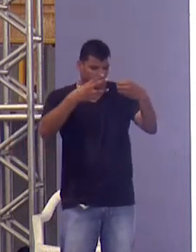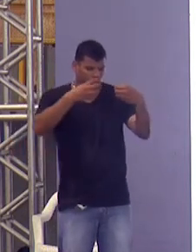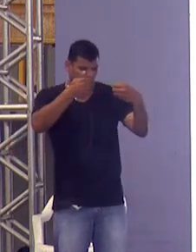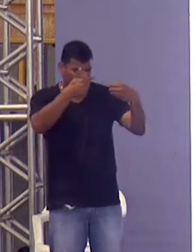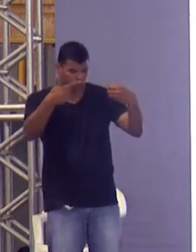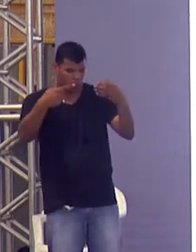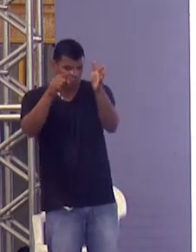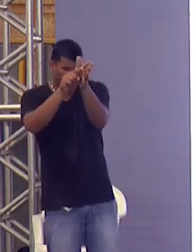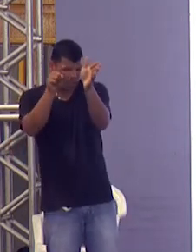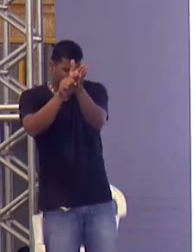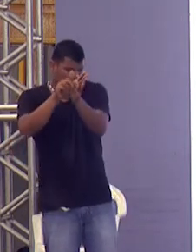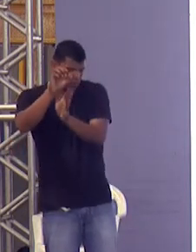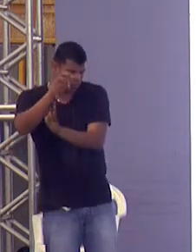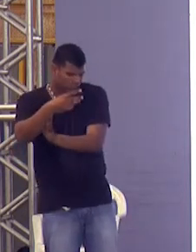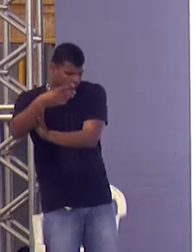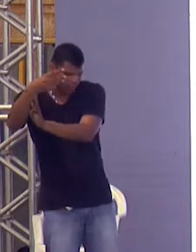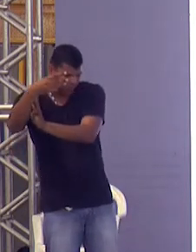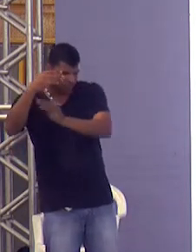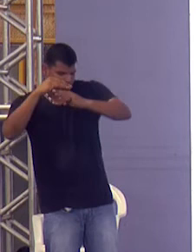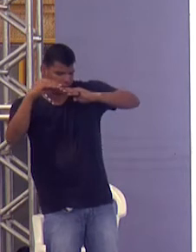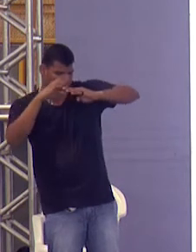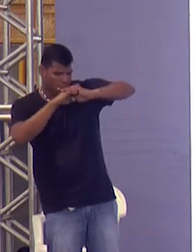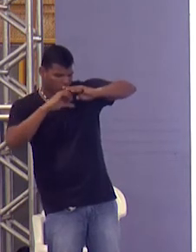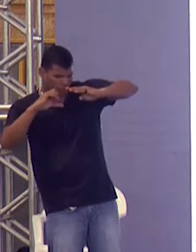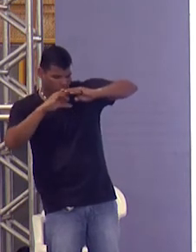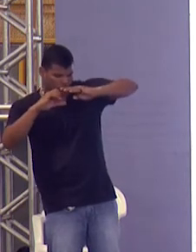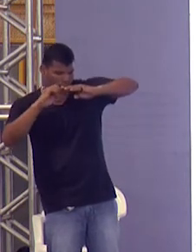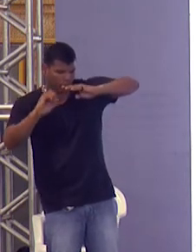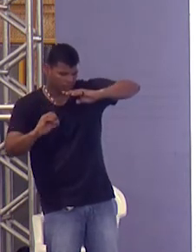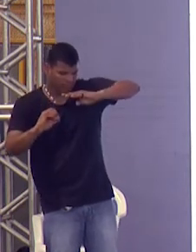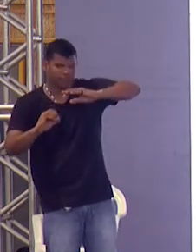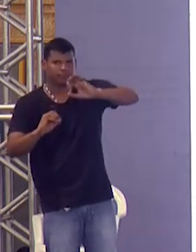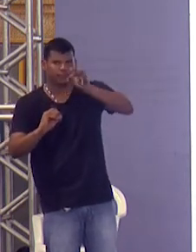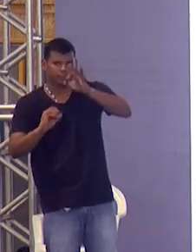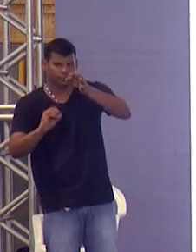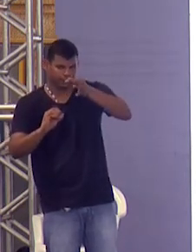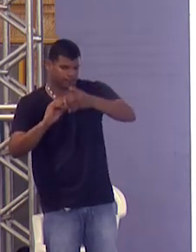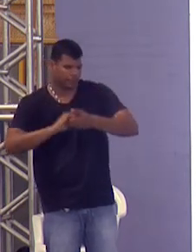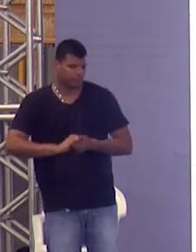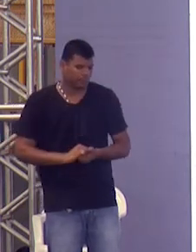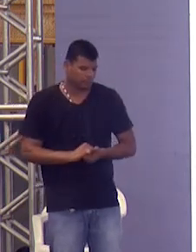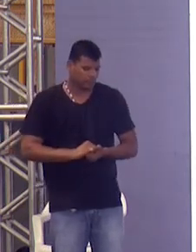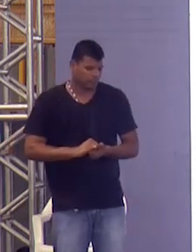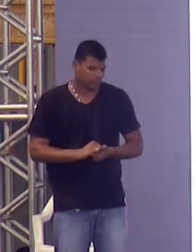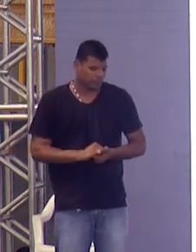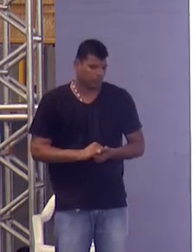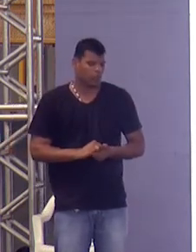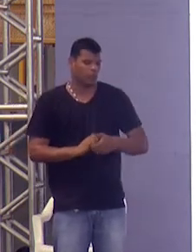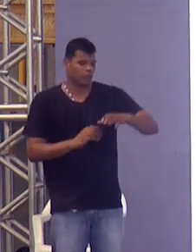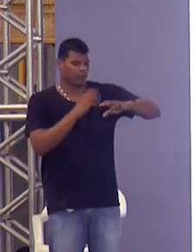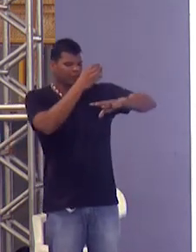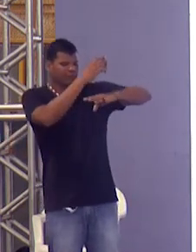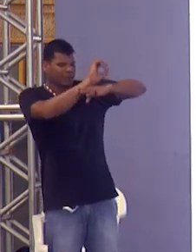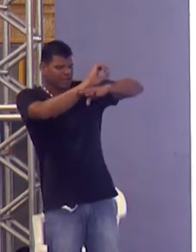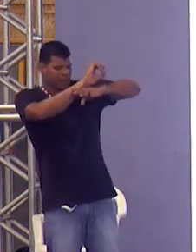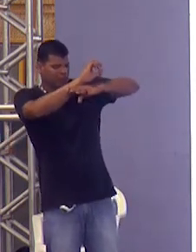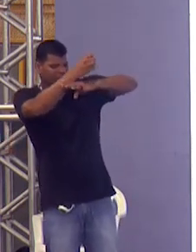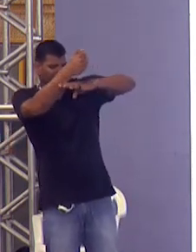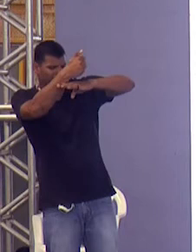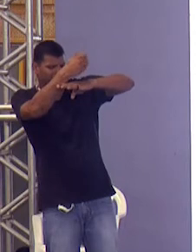0312 é a galera toda, menos o 03 é a parte inteira e o